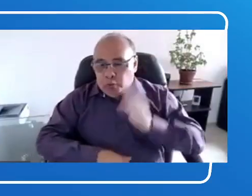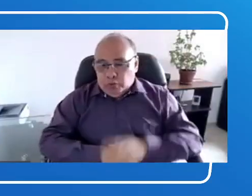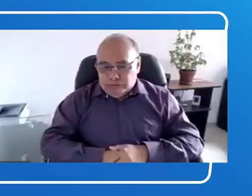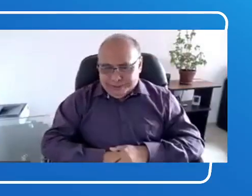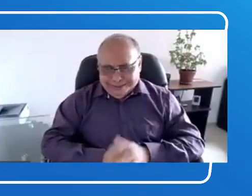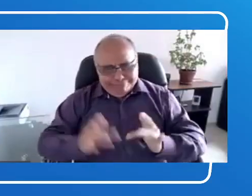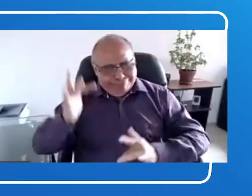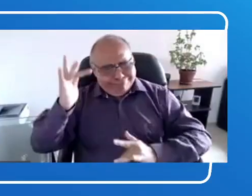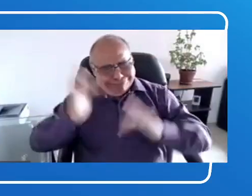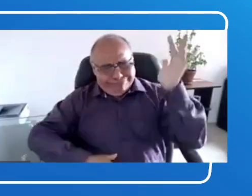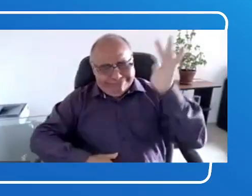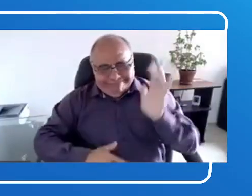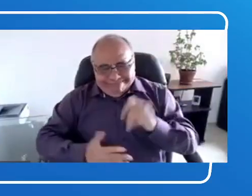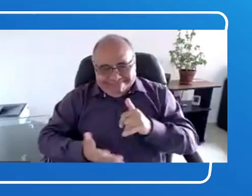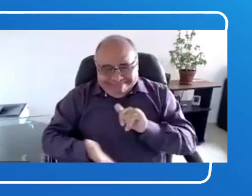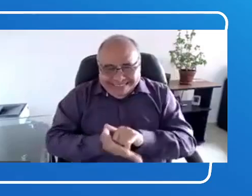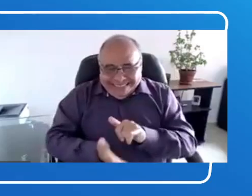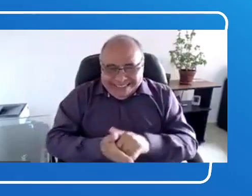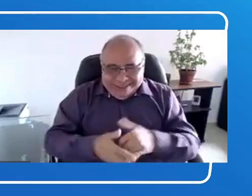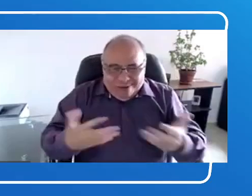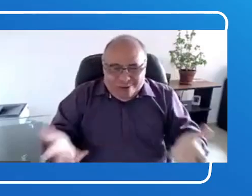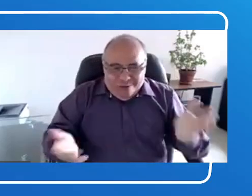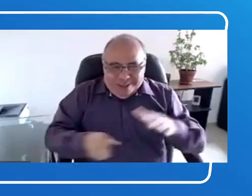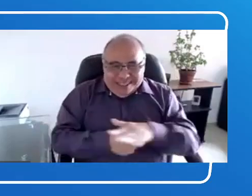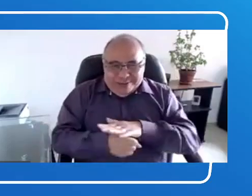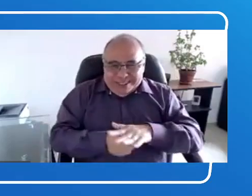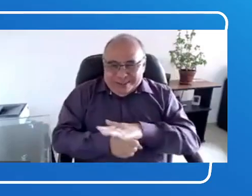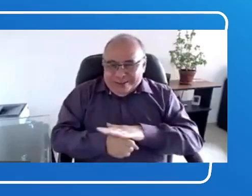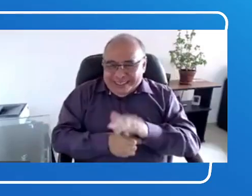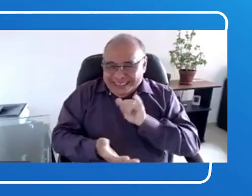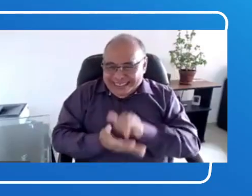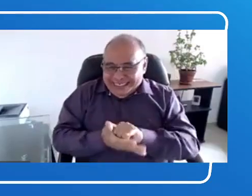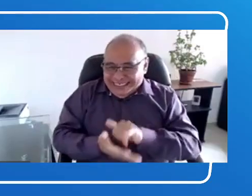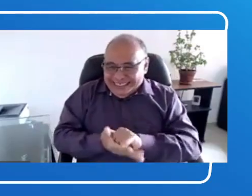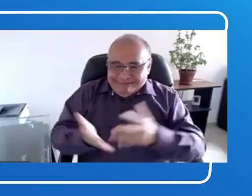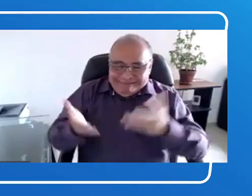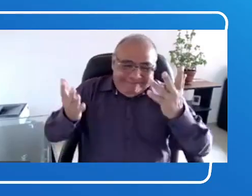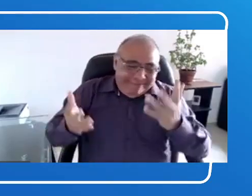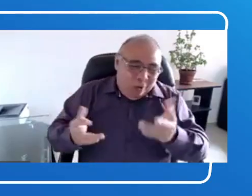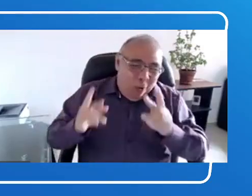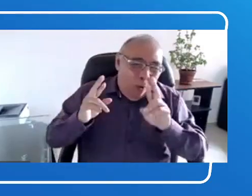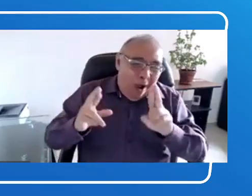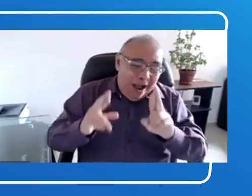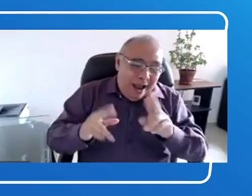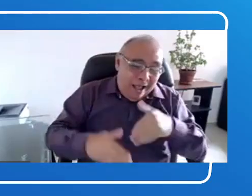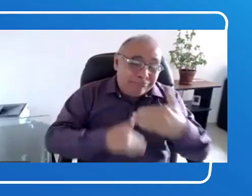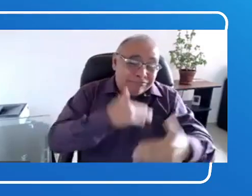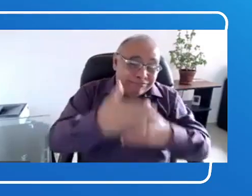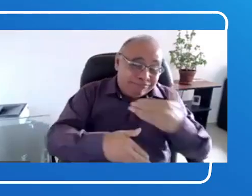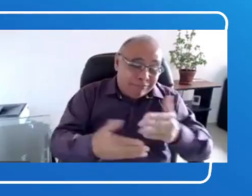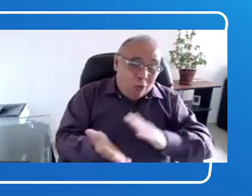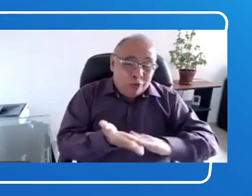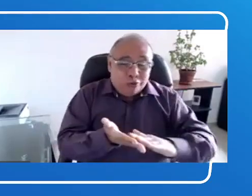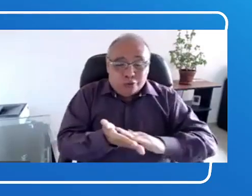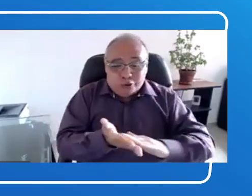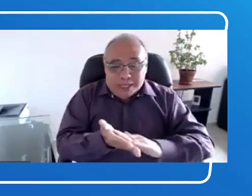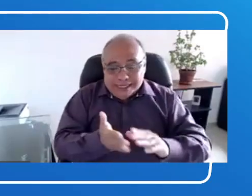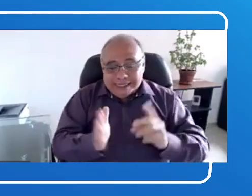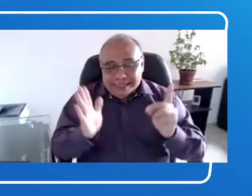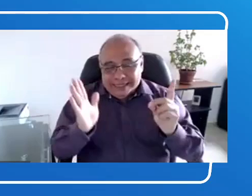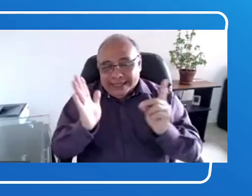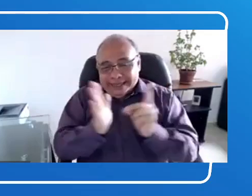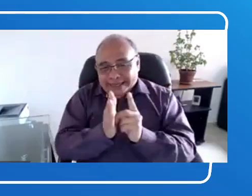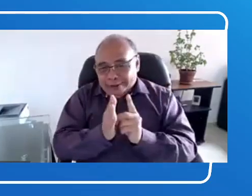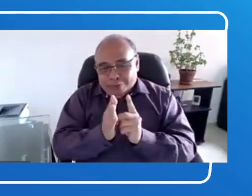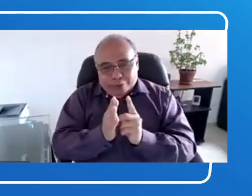persona blanca no pudiera votar por un candidato que es afro, quedaría como que no cuadra, ¿no? Entonces hay que ver